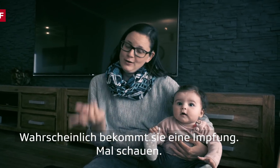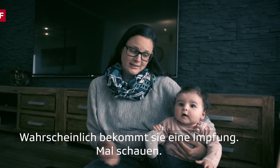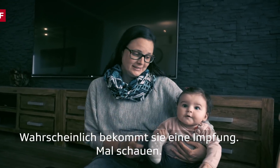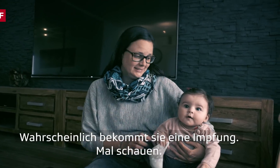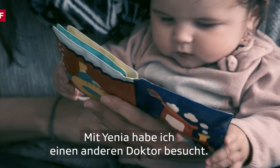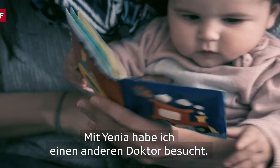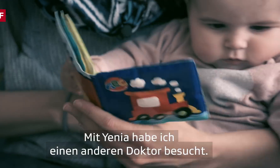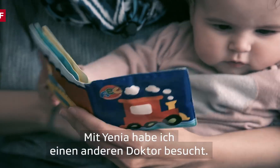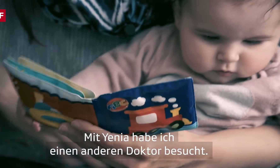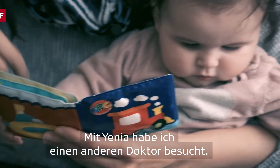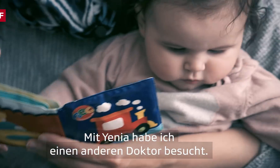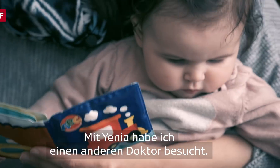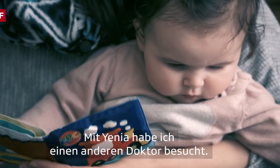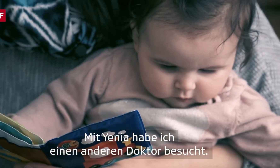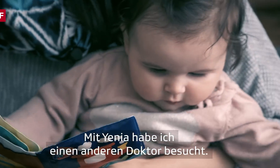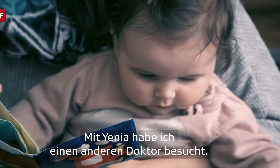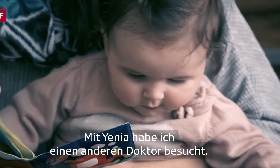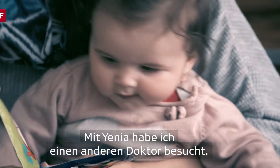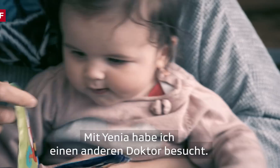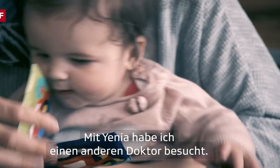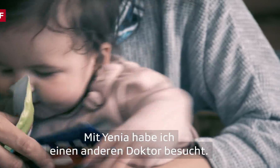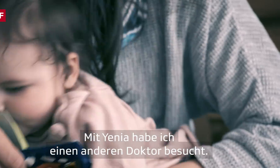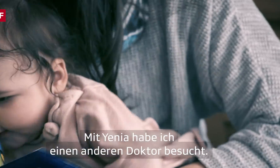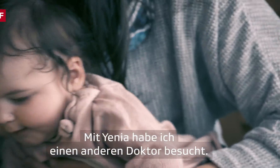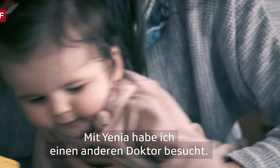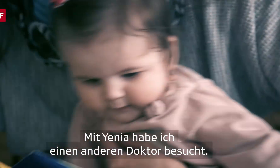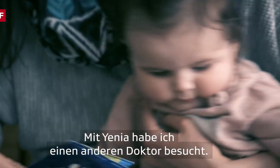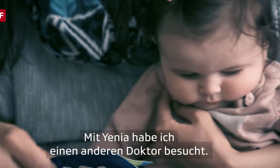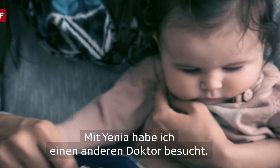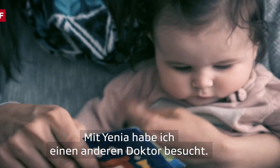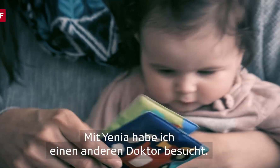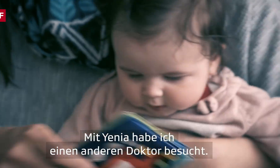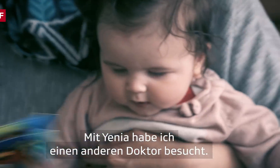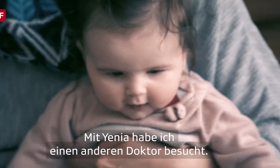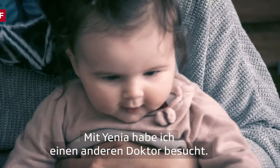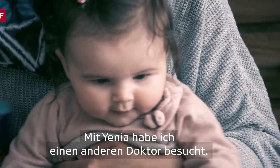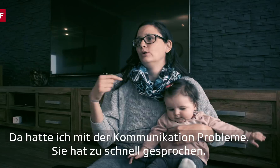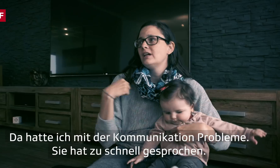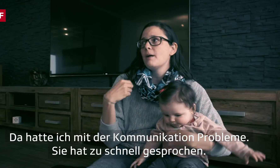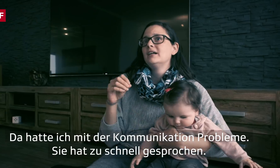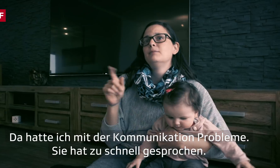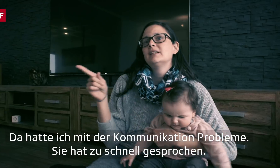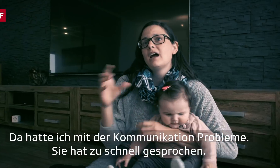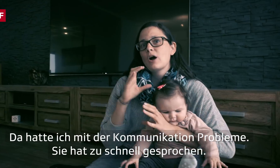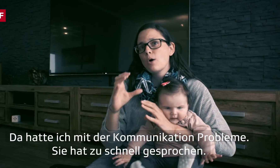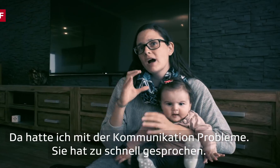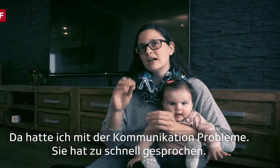schauen. Ja, zuerst habe ich mit jener, die erste Doktor, einen anderen Doktor besucht. Und ich habe mit der